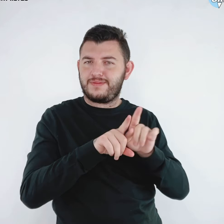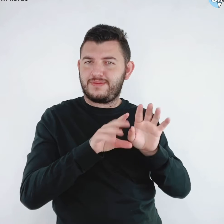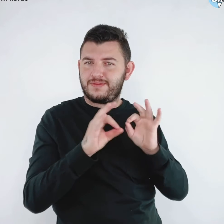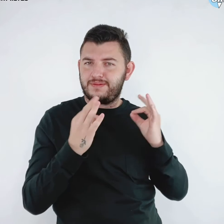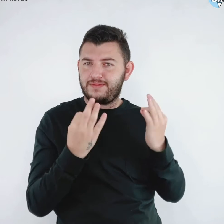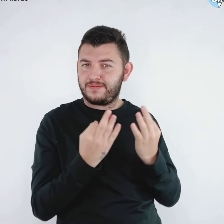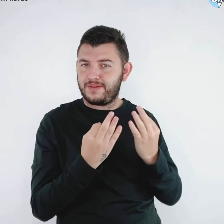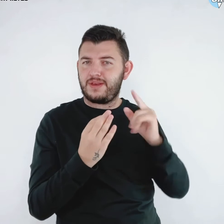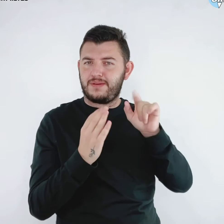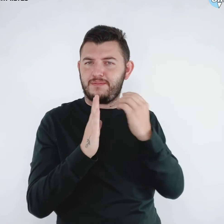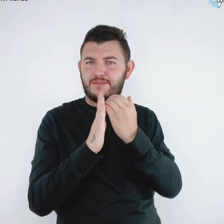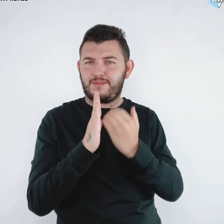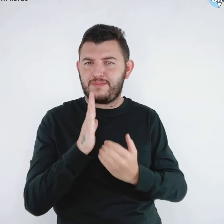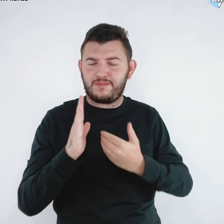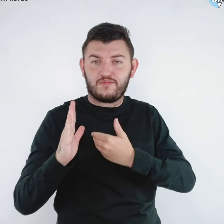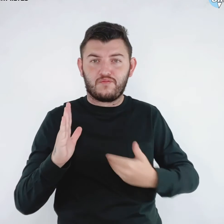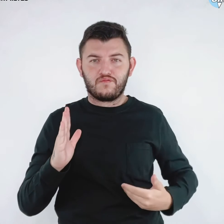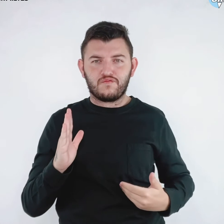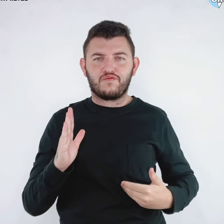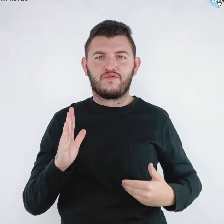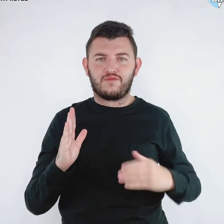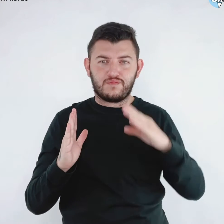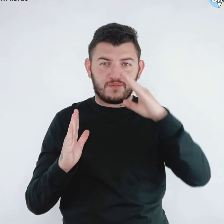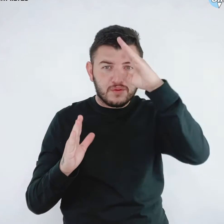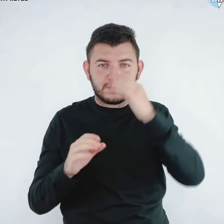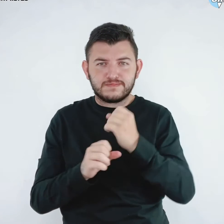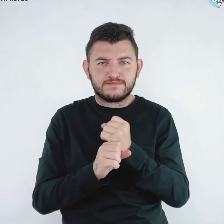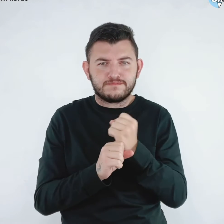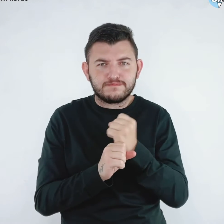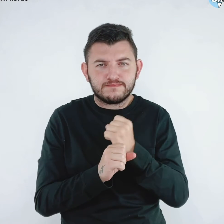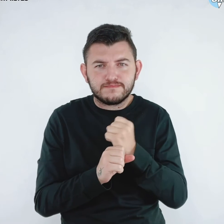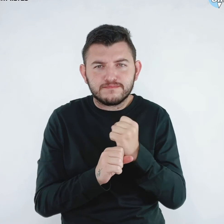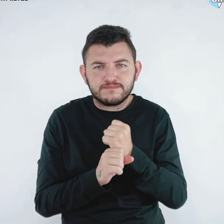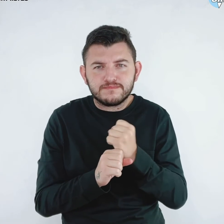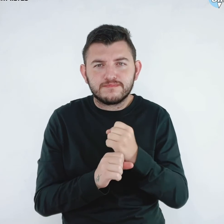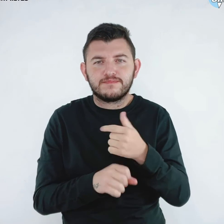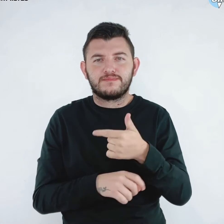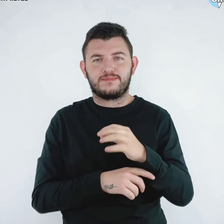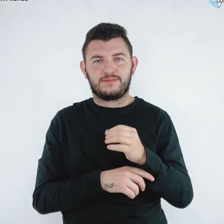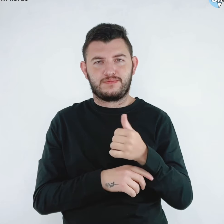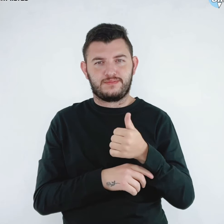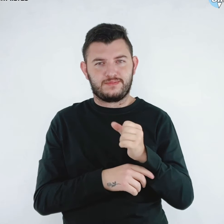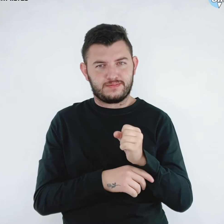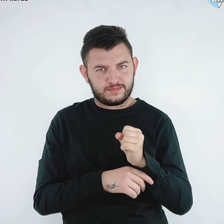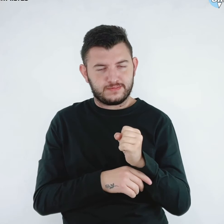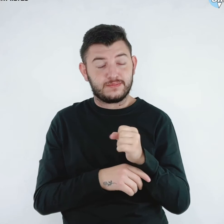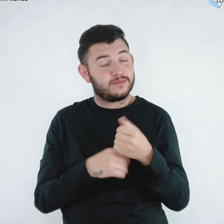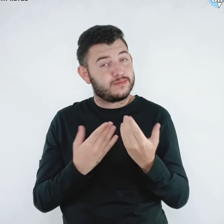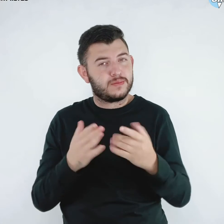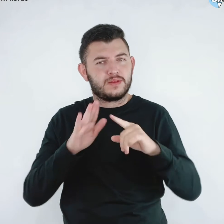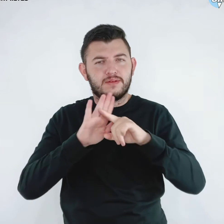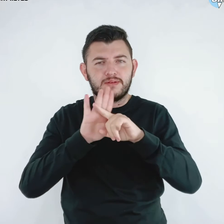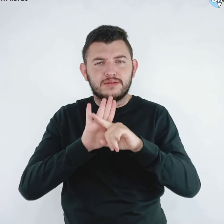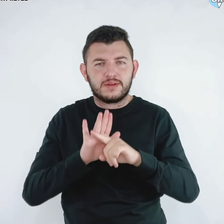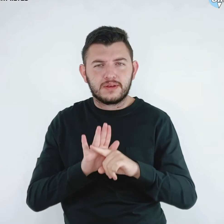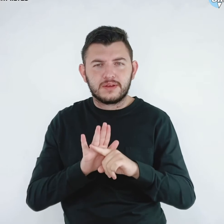do governo Bolsonaro 2018. E a partir deste diagnóstico, em Washington, no mês de